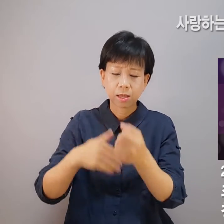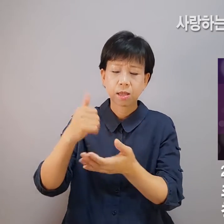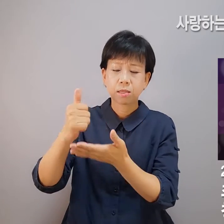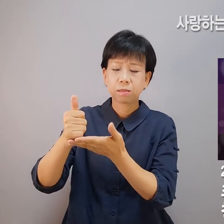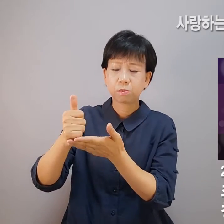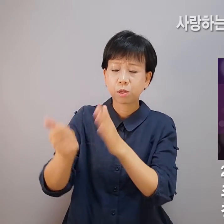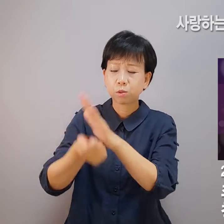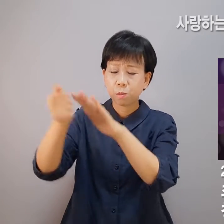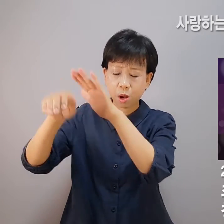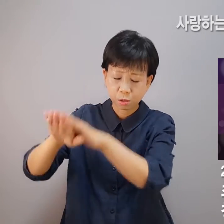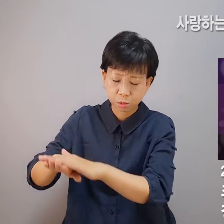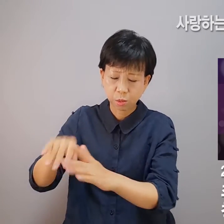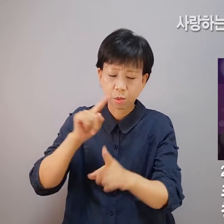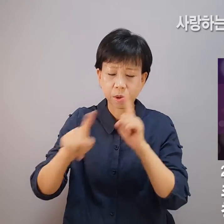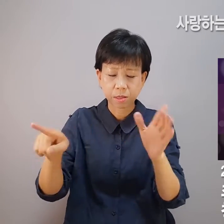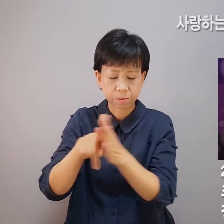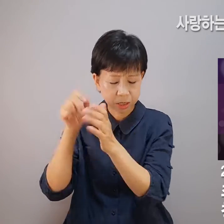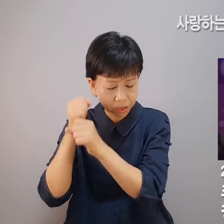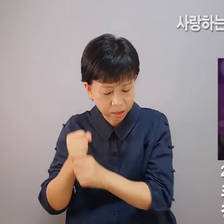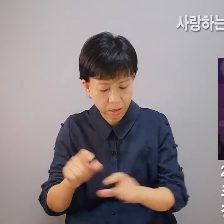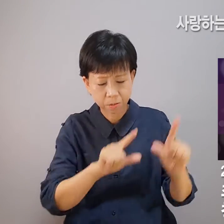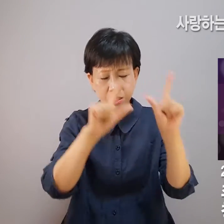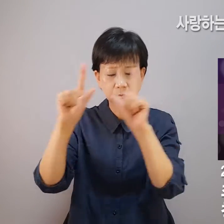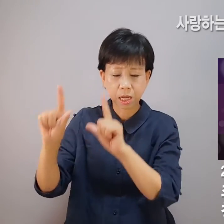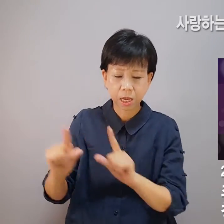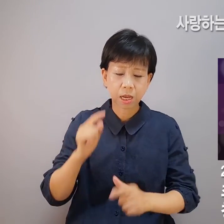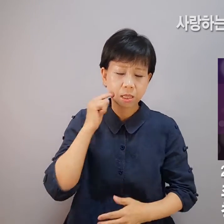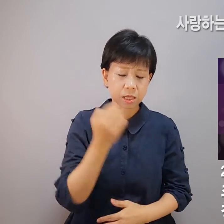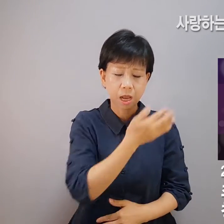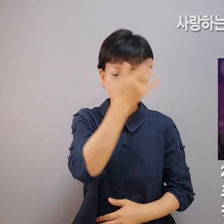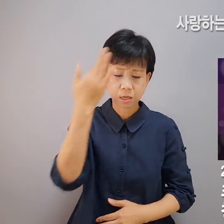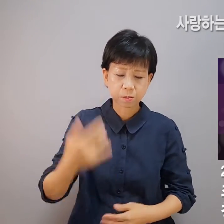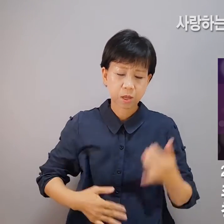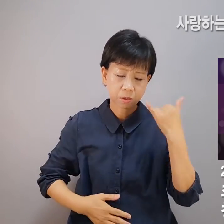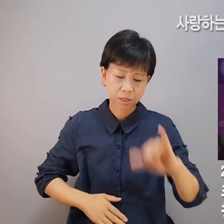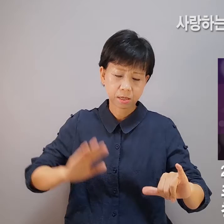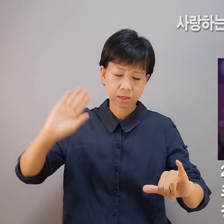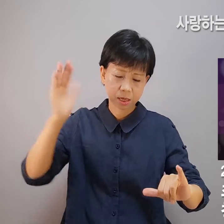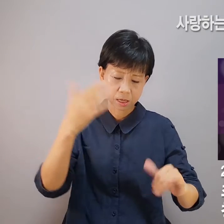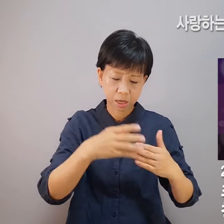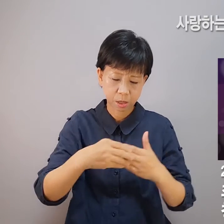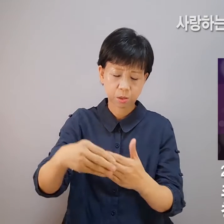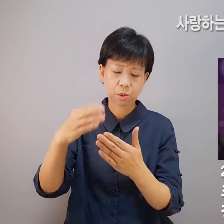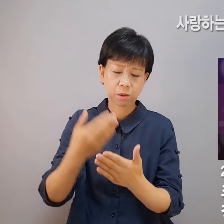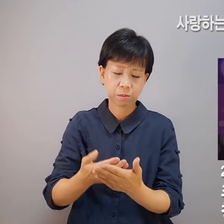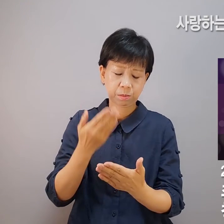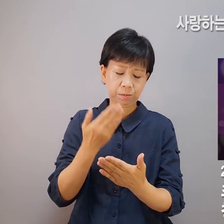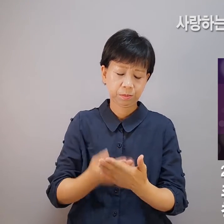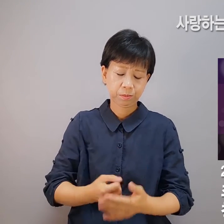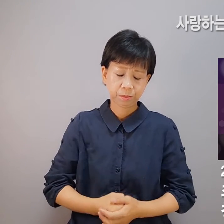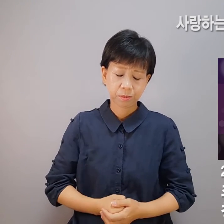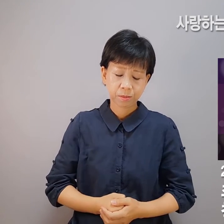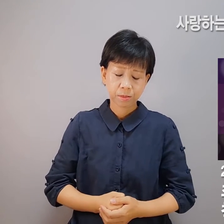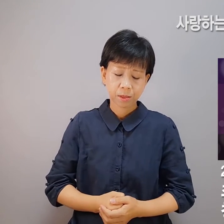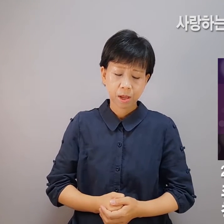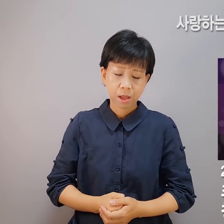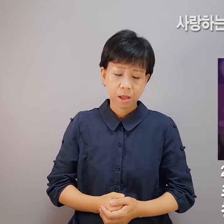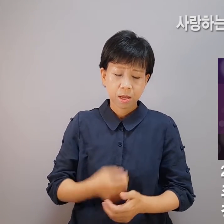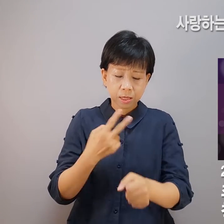두고 주의 말씀 의지하여 살아가는 아름다운 세대가 될 수 있도록 인도하여 주옵소서. 함께